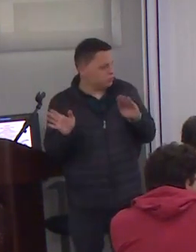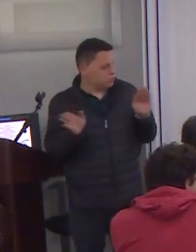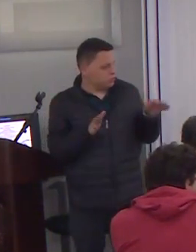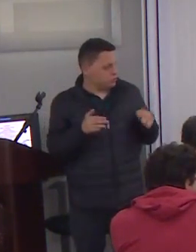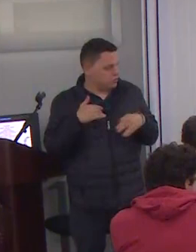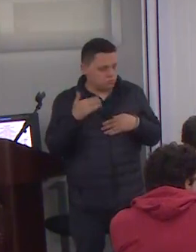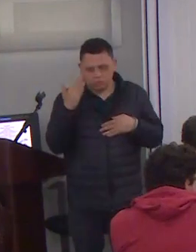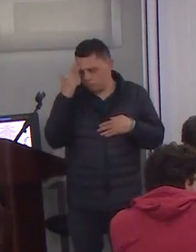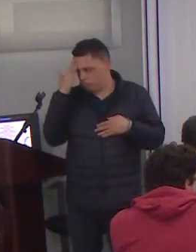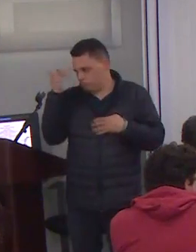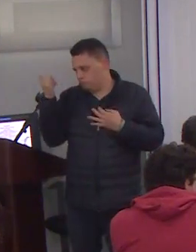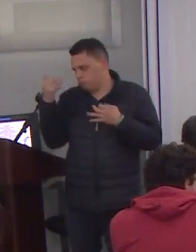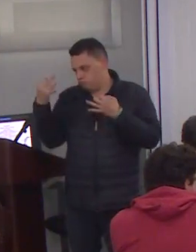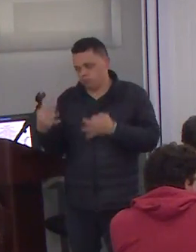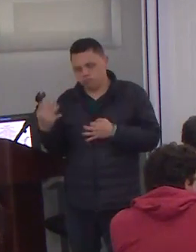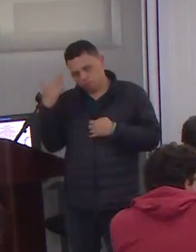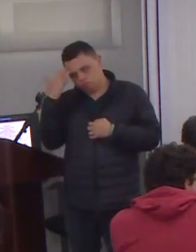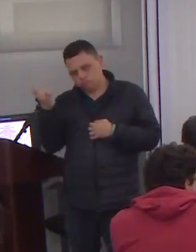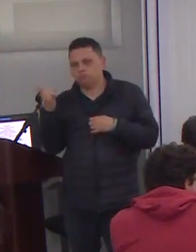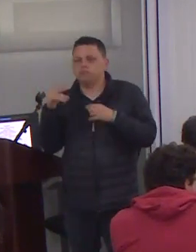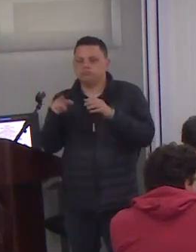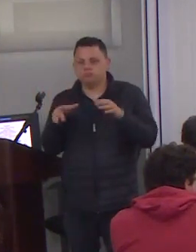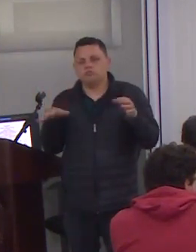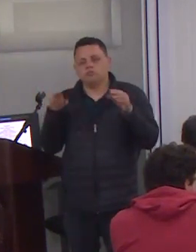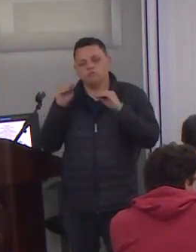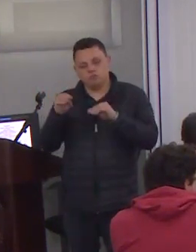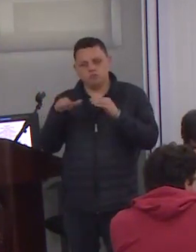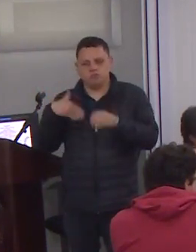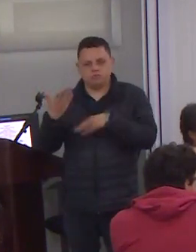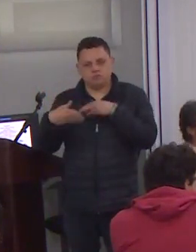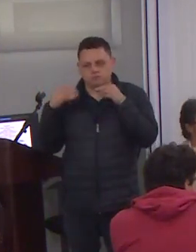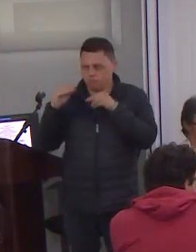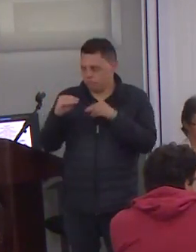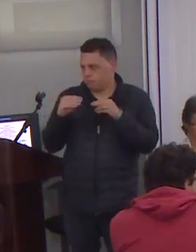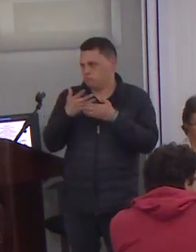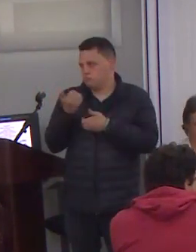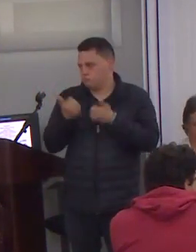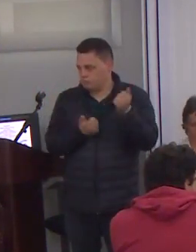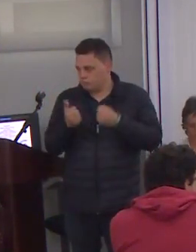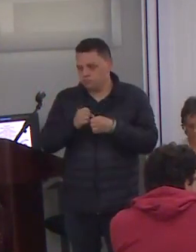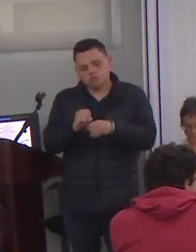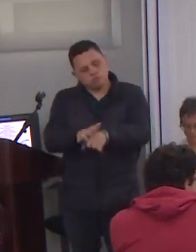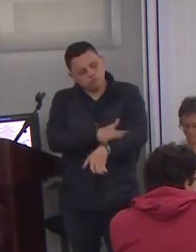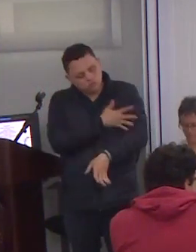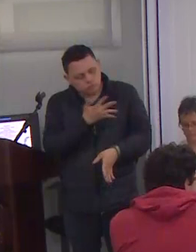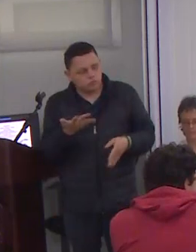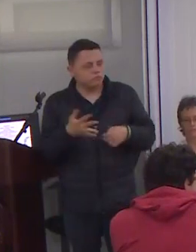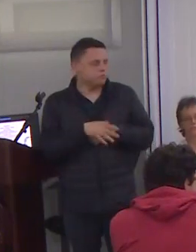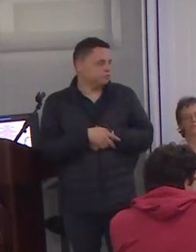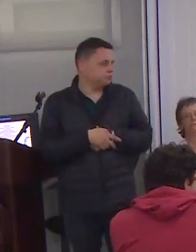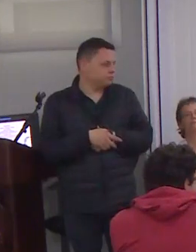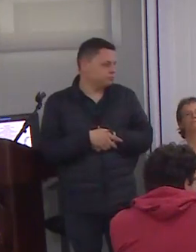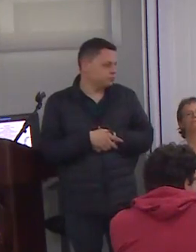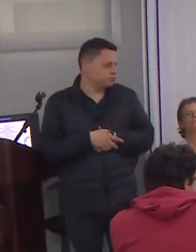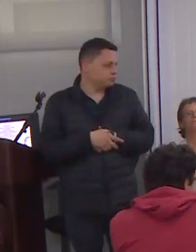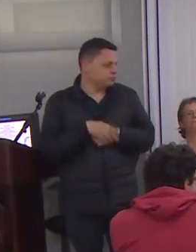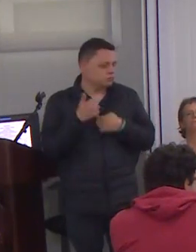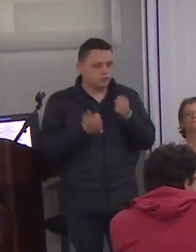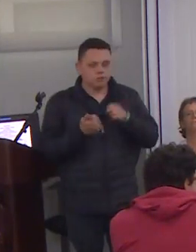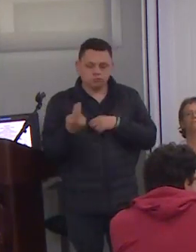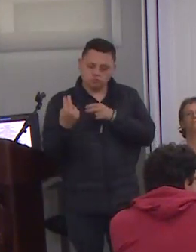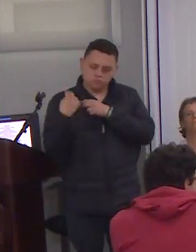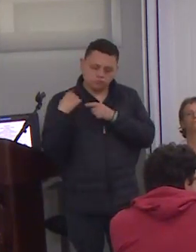académicos en procesos de formación a partir de la sensibilización y de la